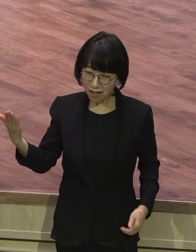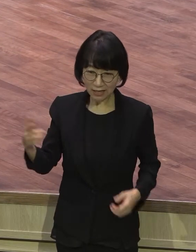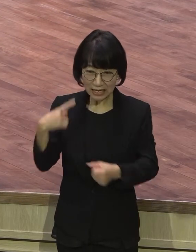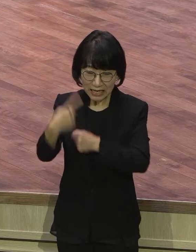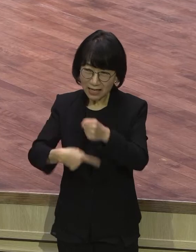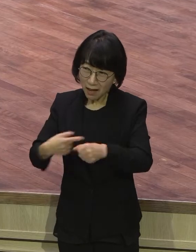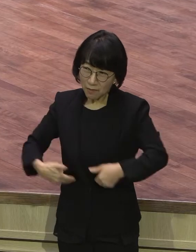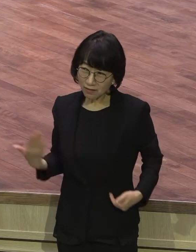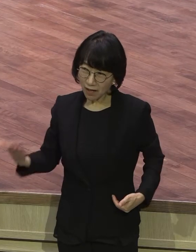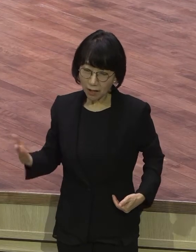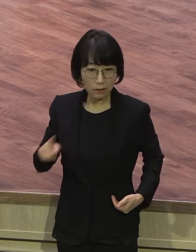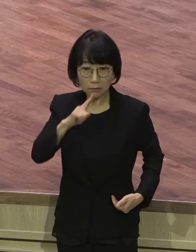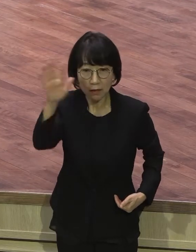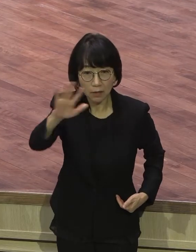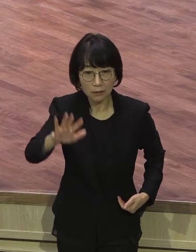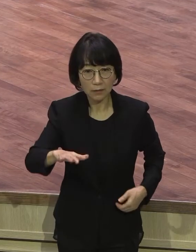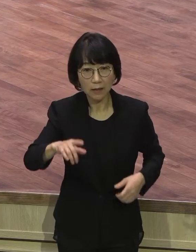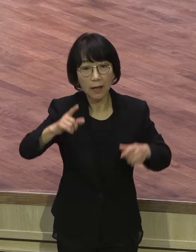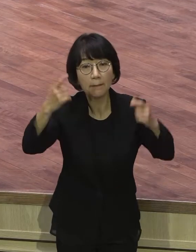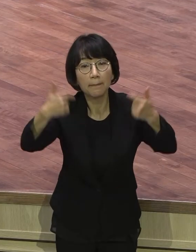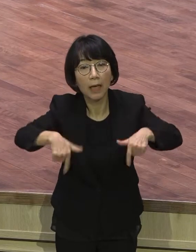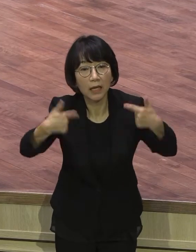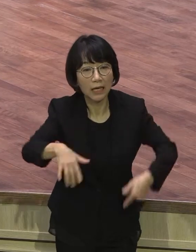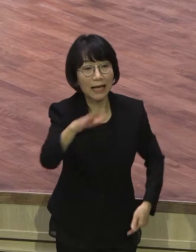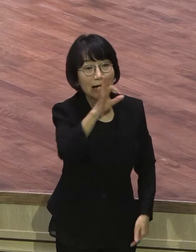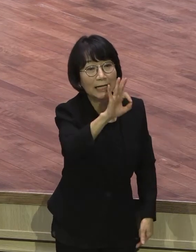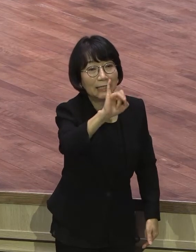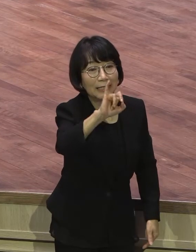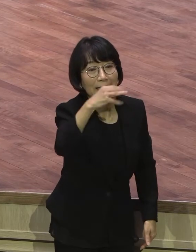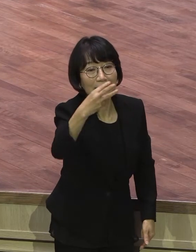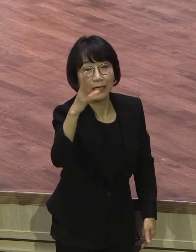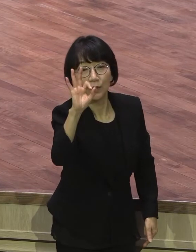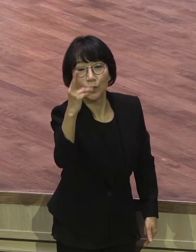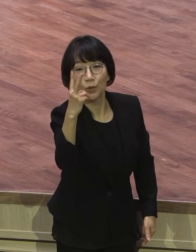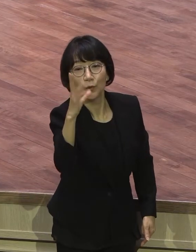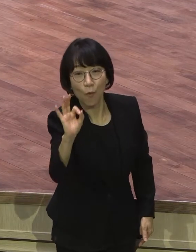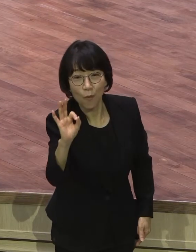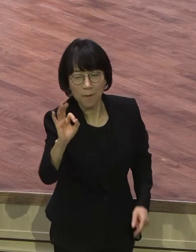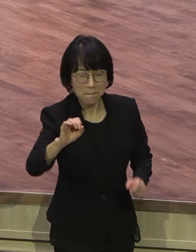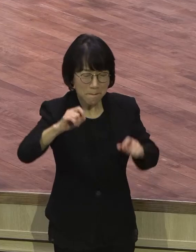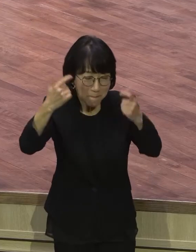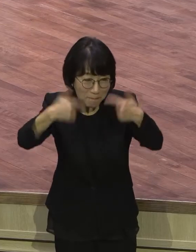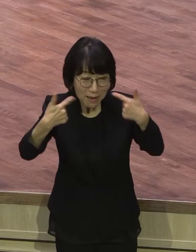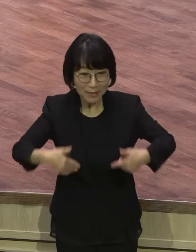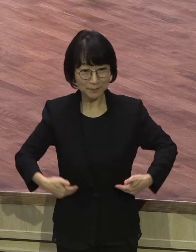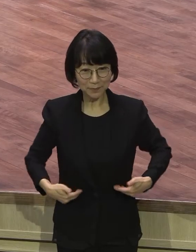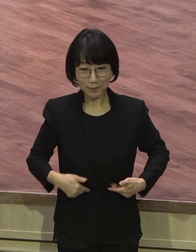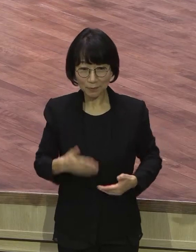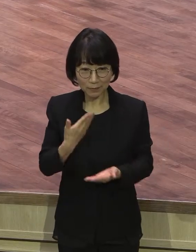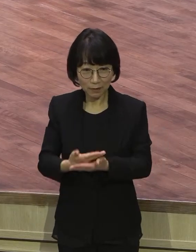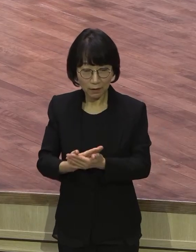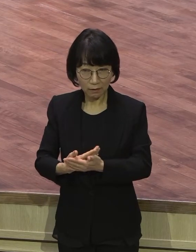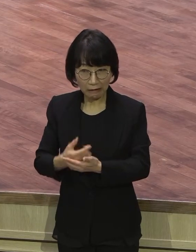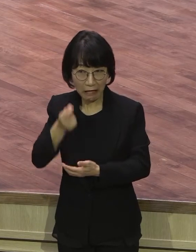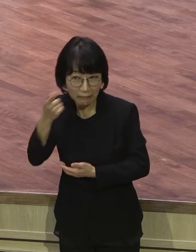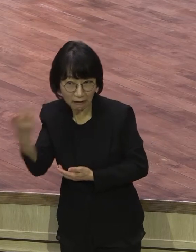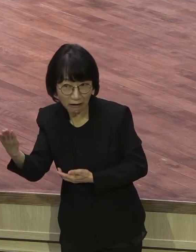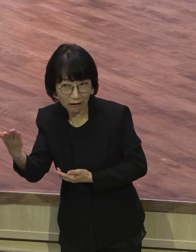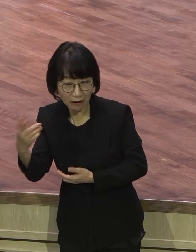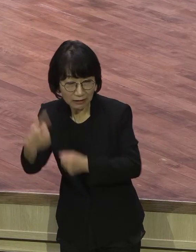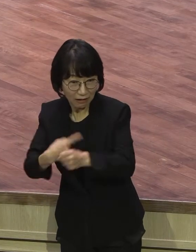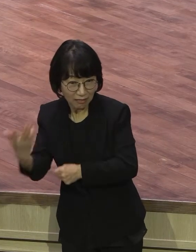구하라고 말씀하신 거 아니에요. 일용할 양식, 이걸 위한 기도를 하라는 거예요.